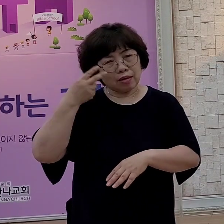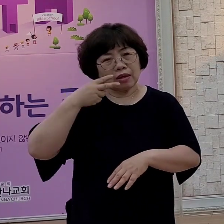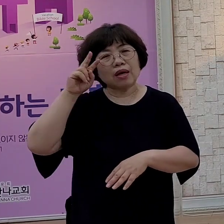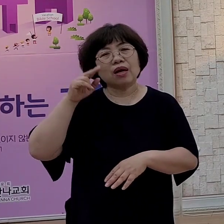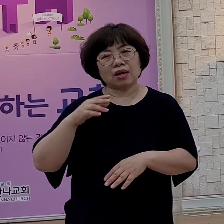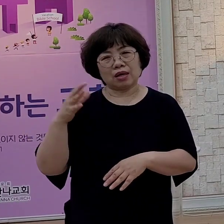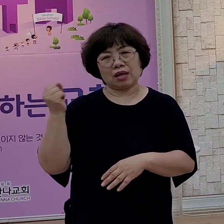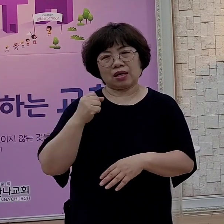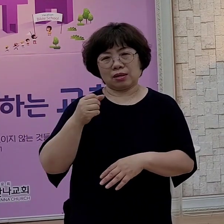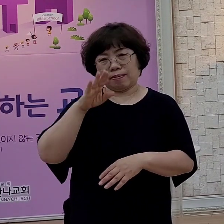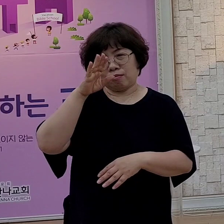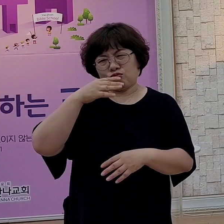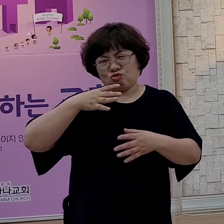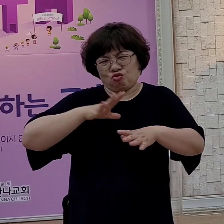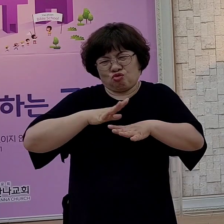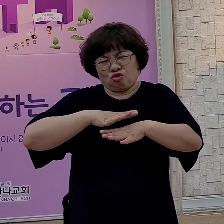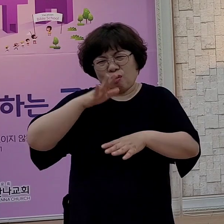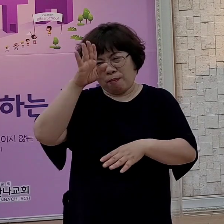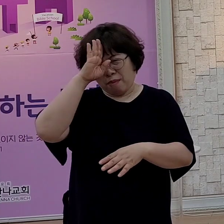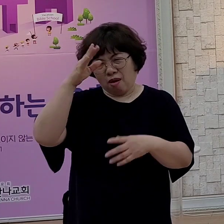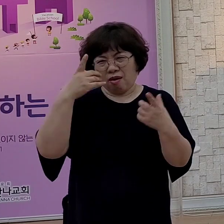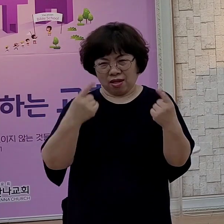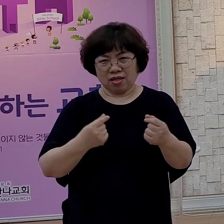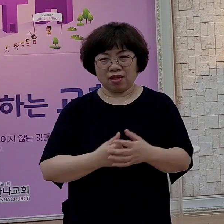정말 무서운 병이에요. 무서운 병.